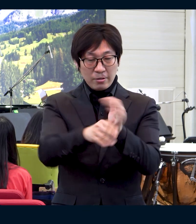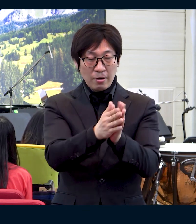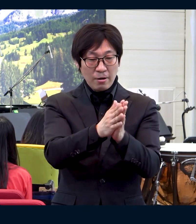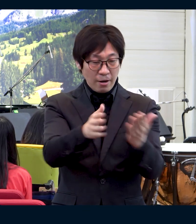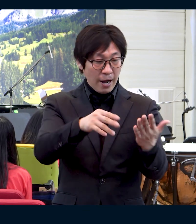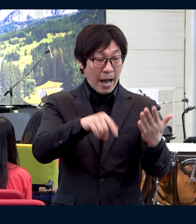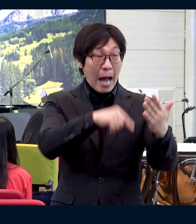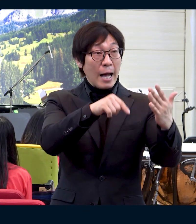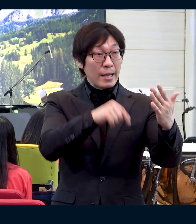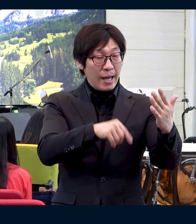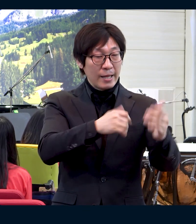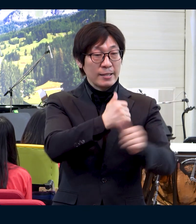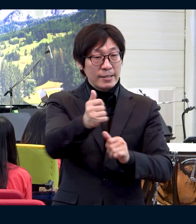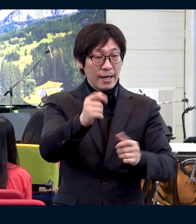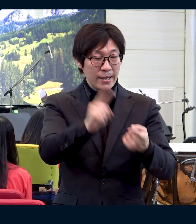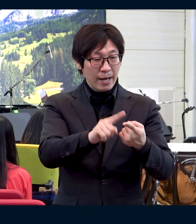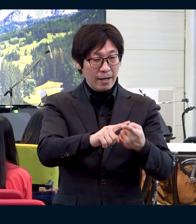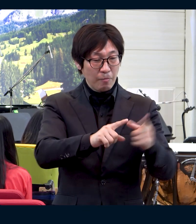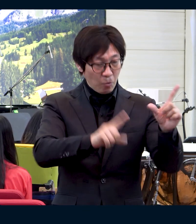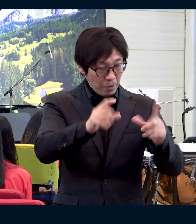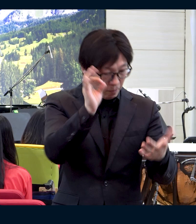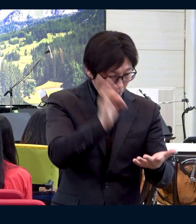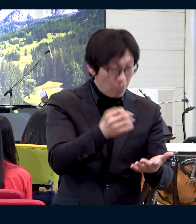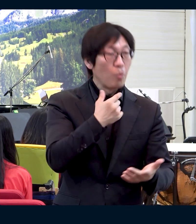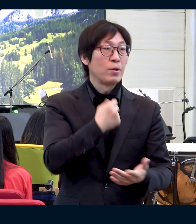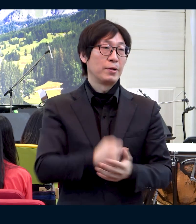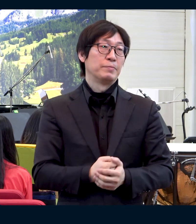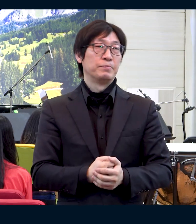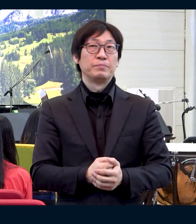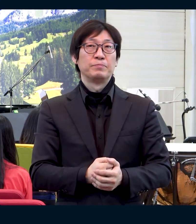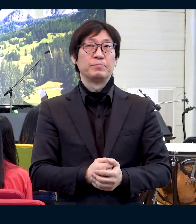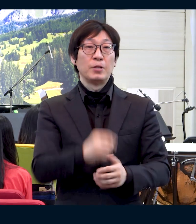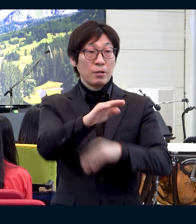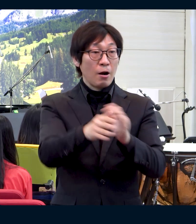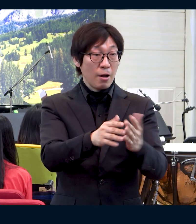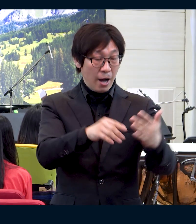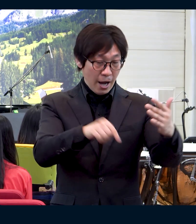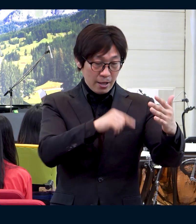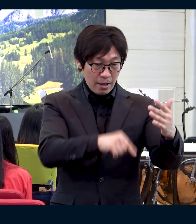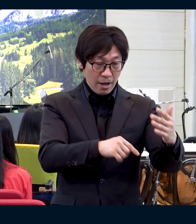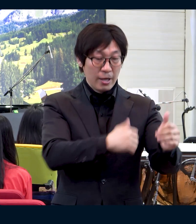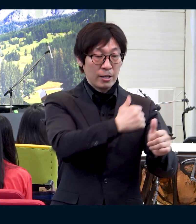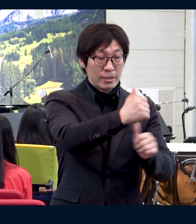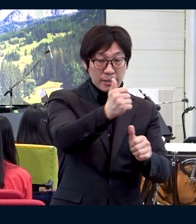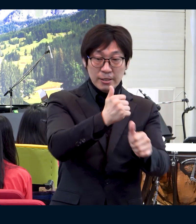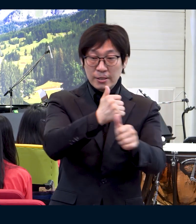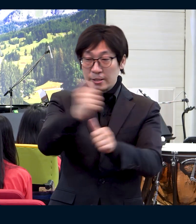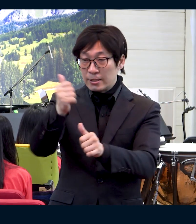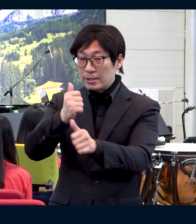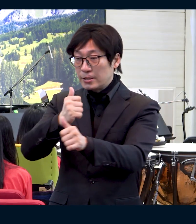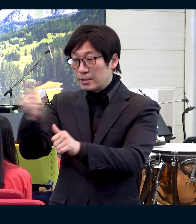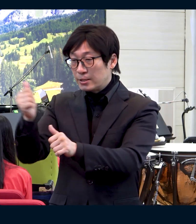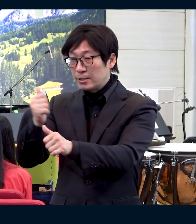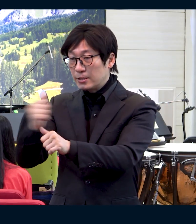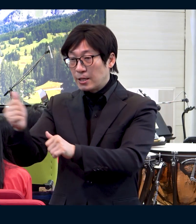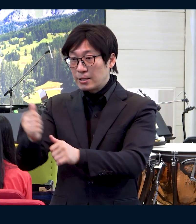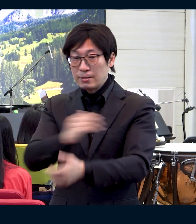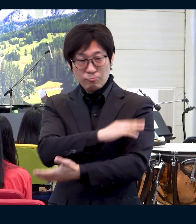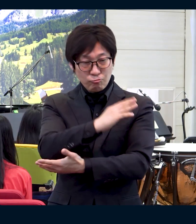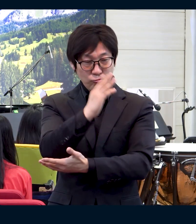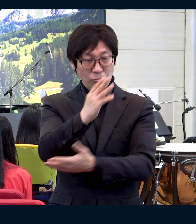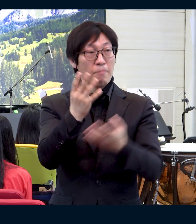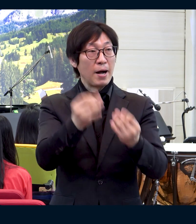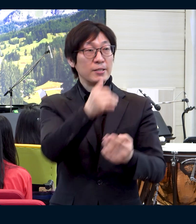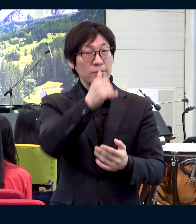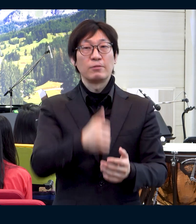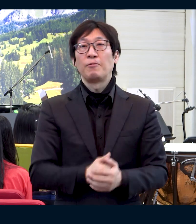함께 나눠보기를 원합니다. 성경에는요, 곳곳에 이기는 자의 이야기, 승리하는 이야기를